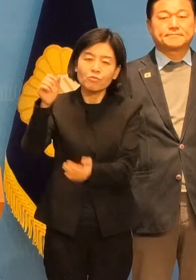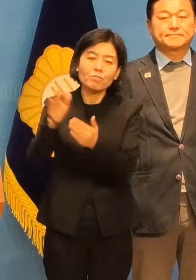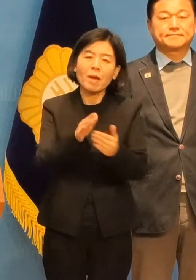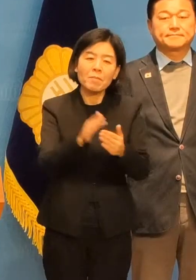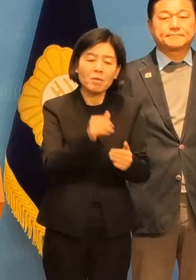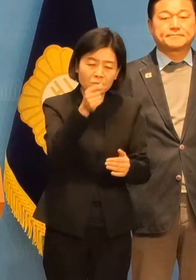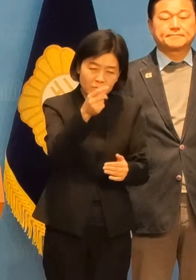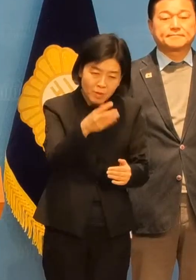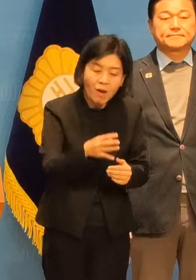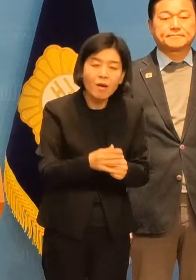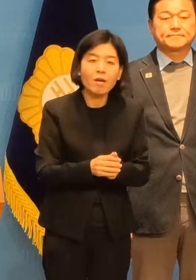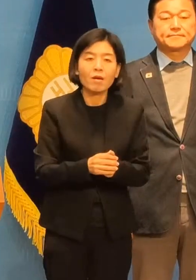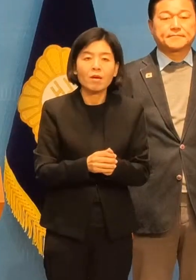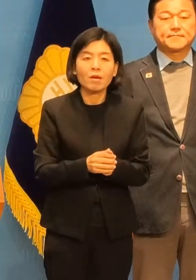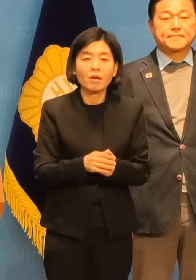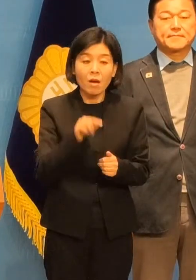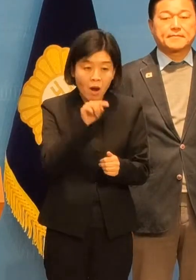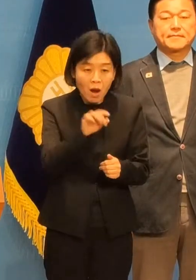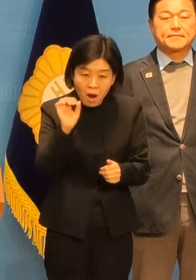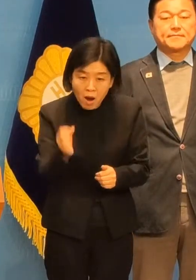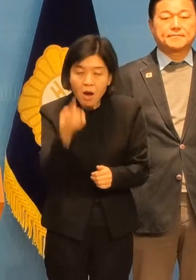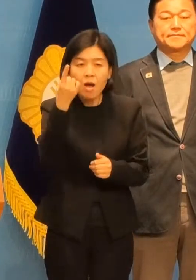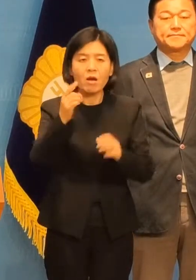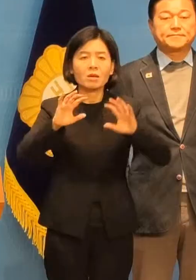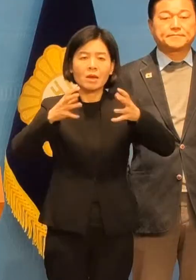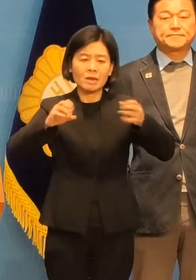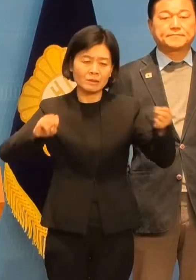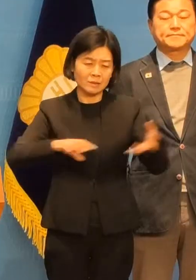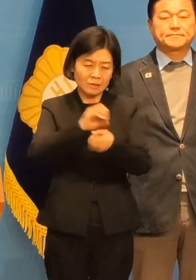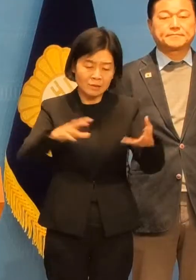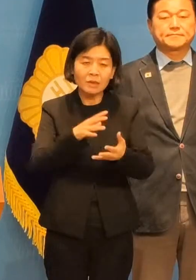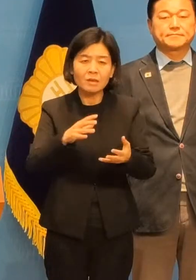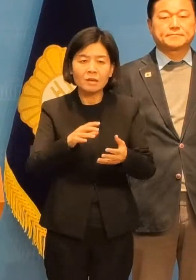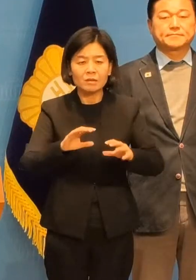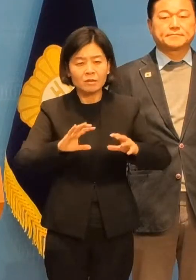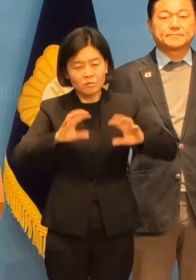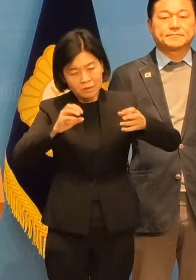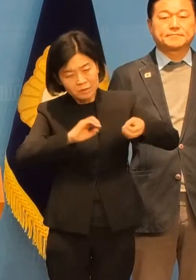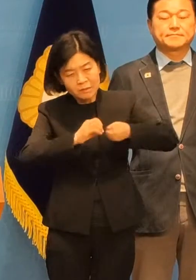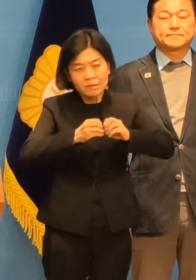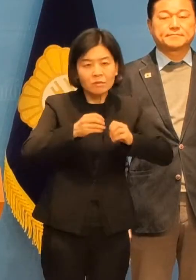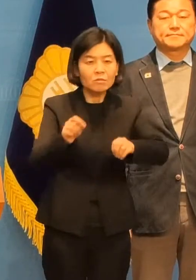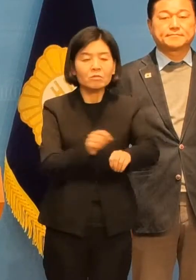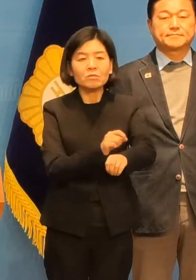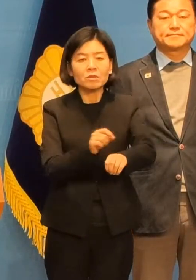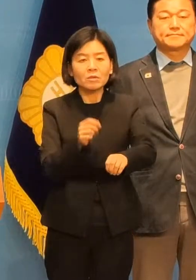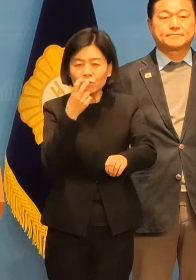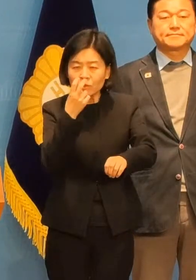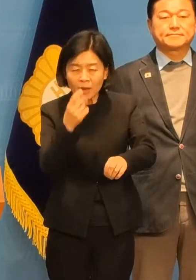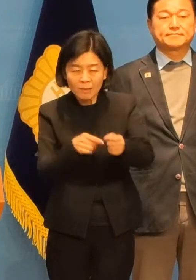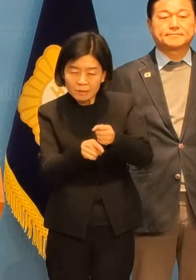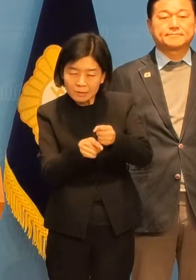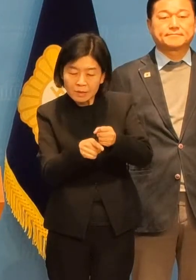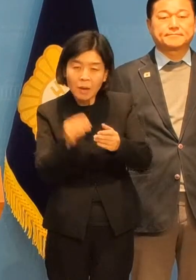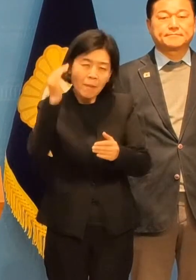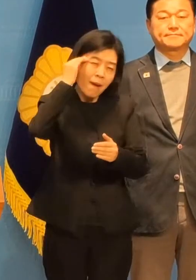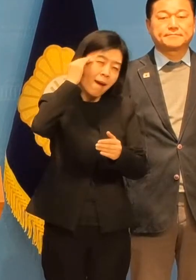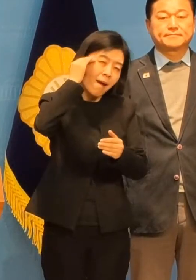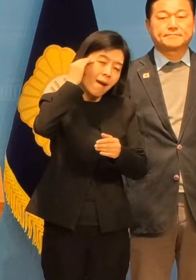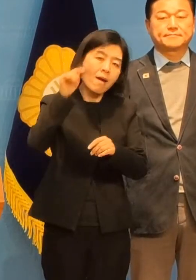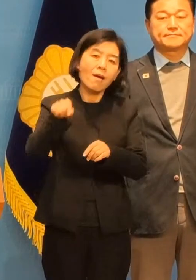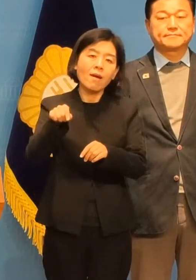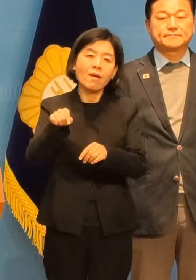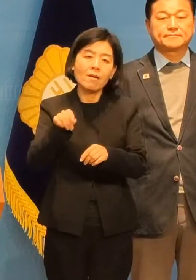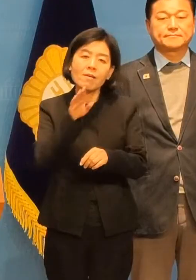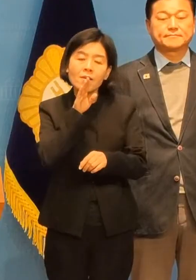기각이 내란 종식과 국정농단 수사를 하는 특검의 수사를 사실상 방해하고 있다.